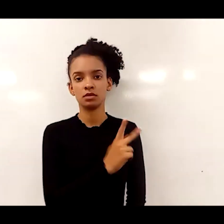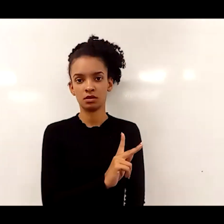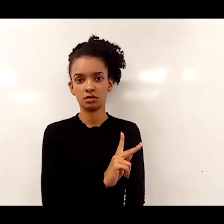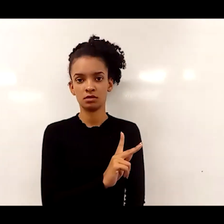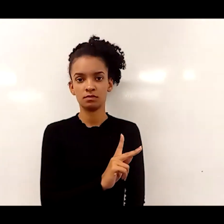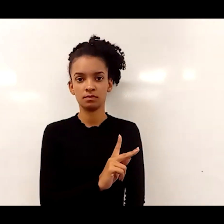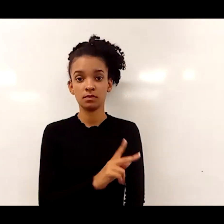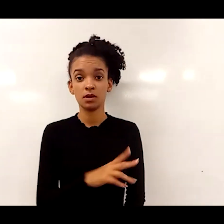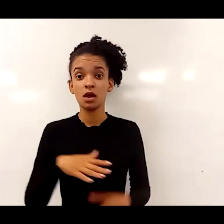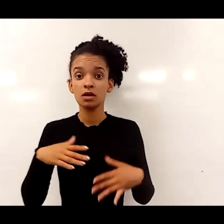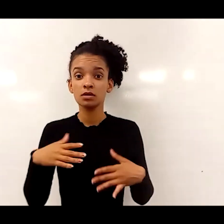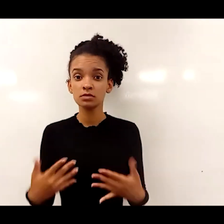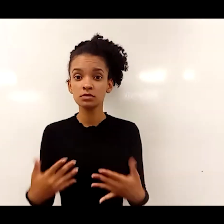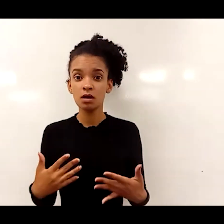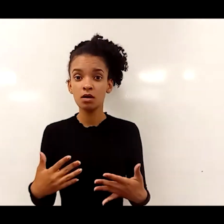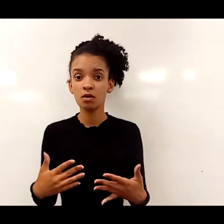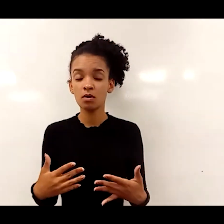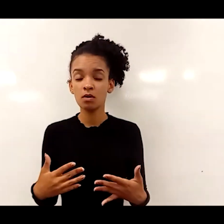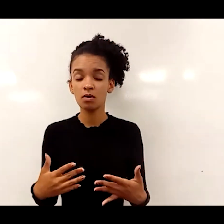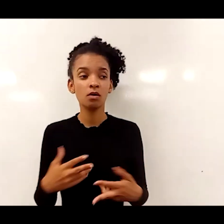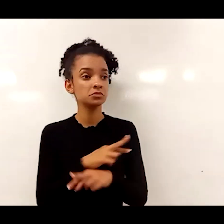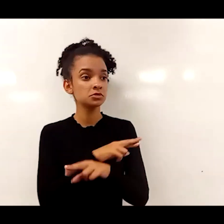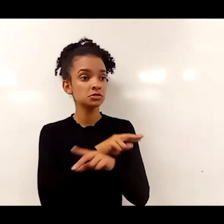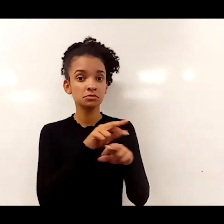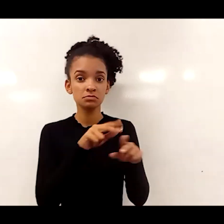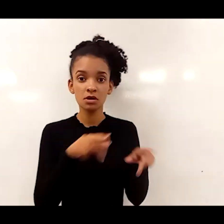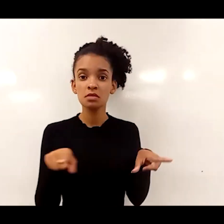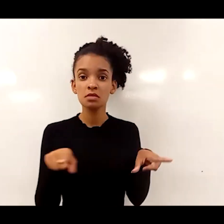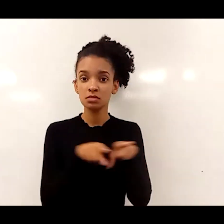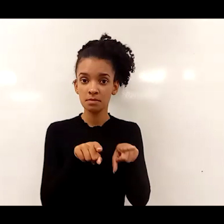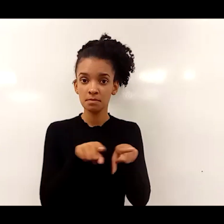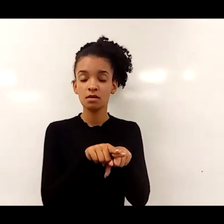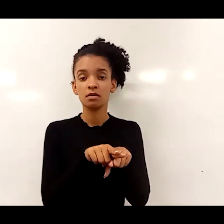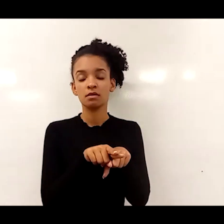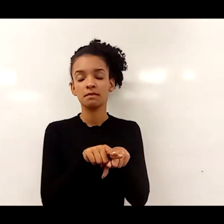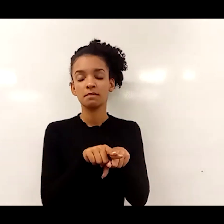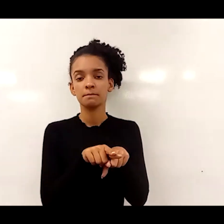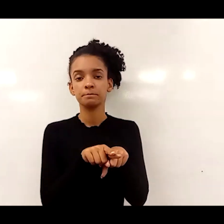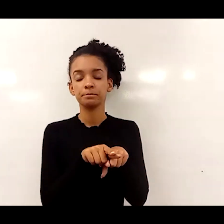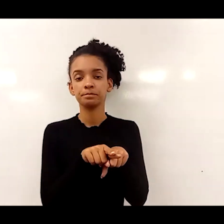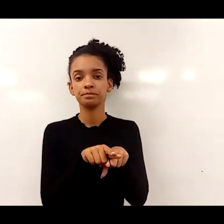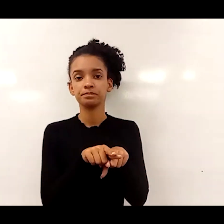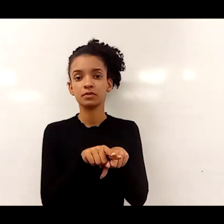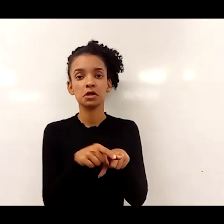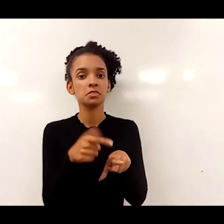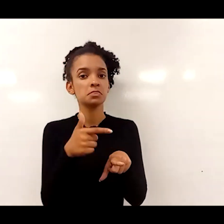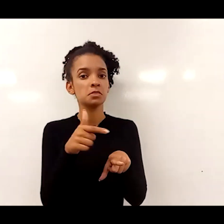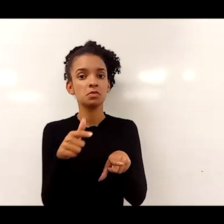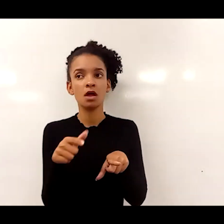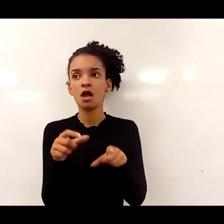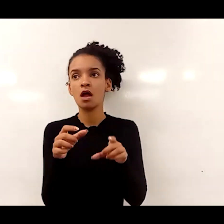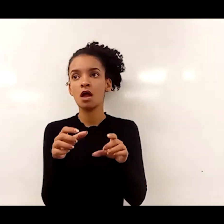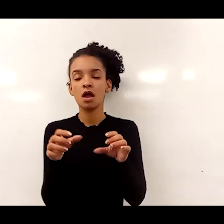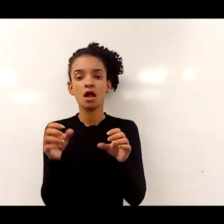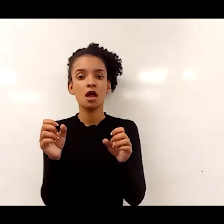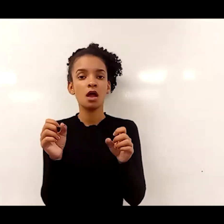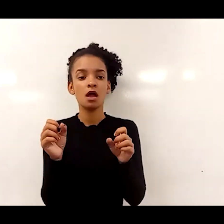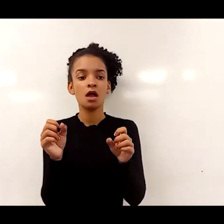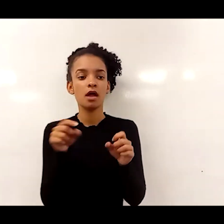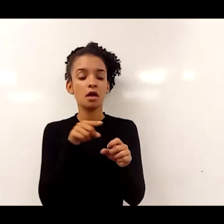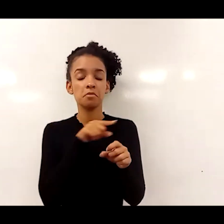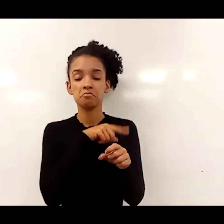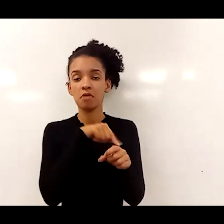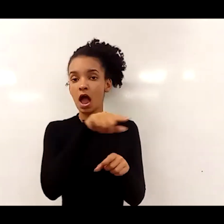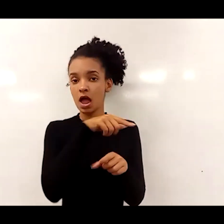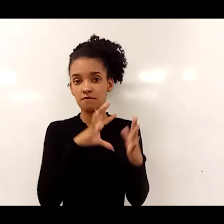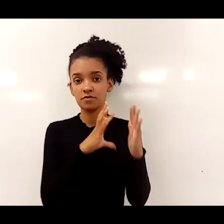irmãos. Colossenses 3,11 fala que não há escravo, não há livres. Todos são irmãos, tá? Porém,